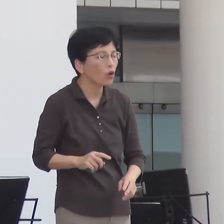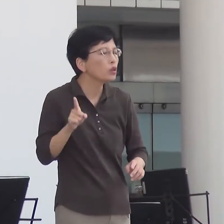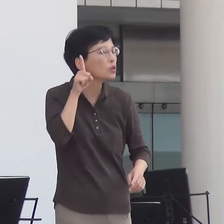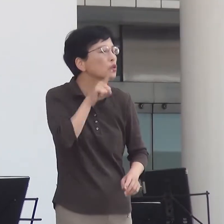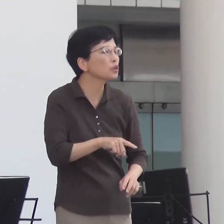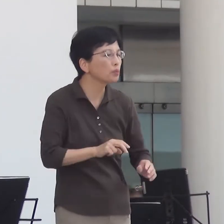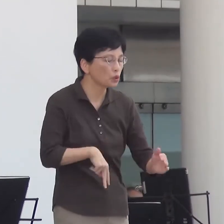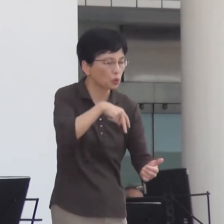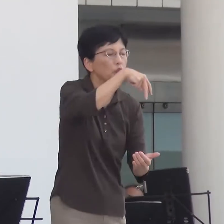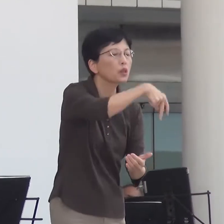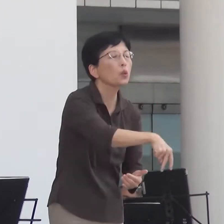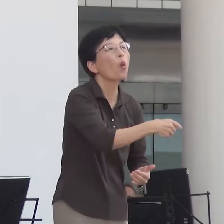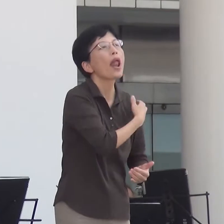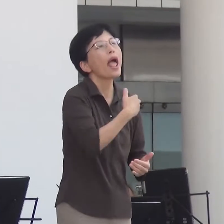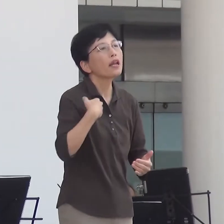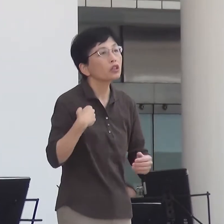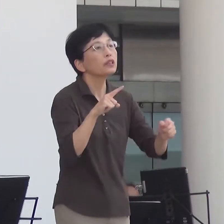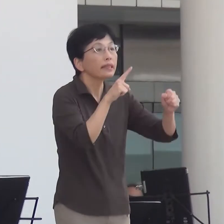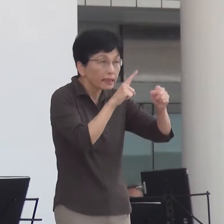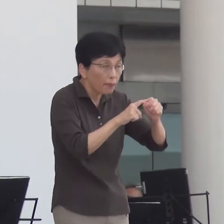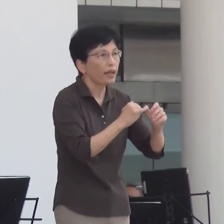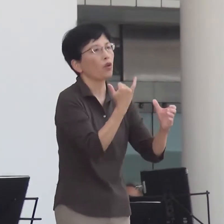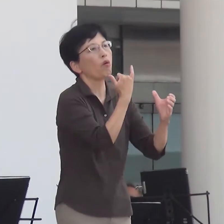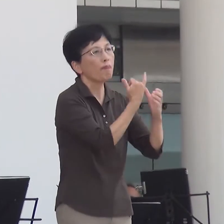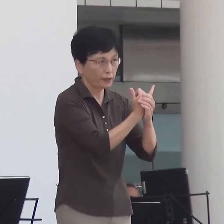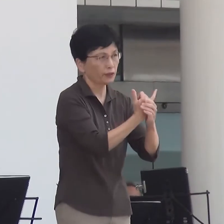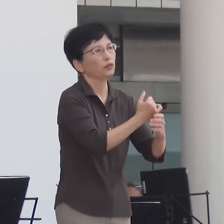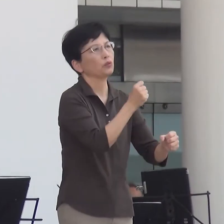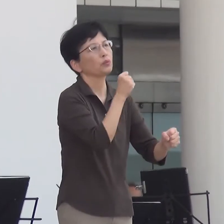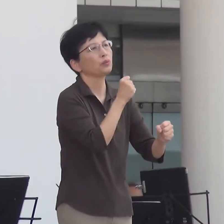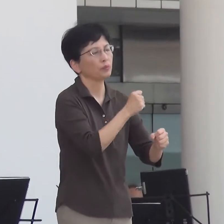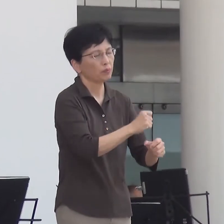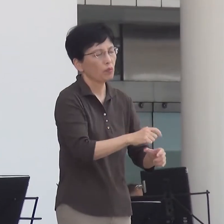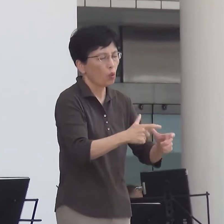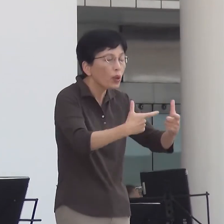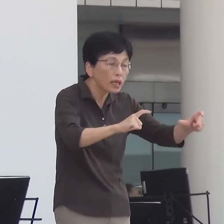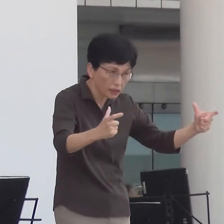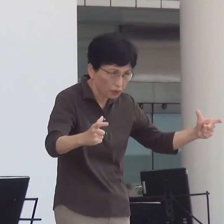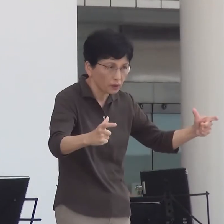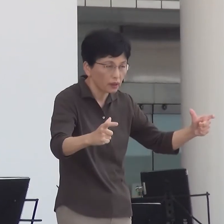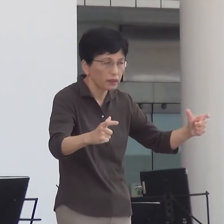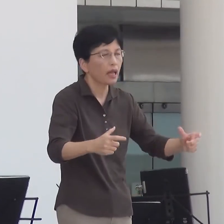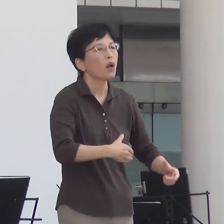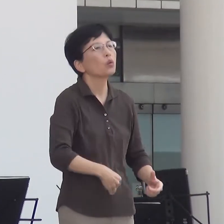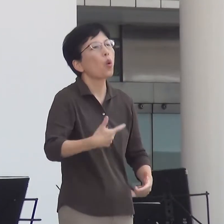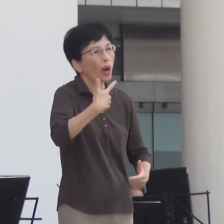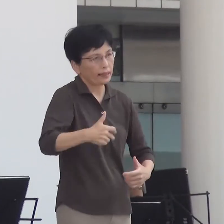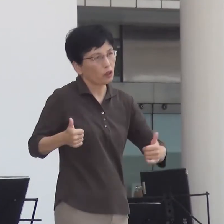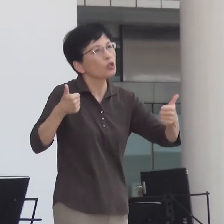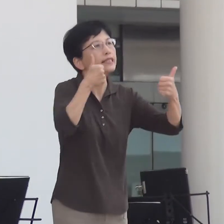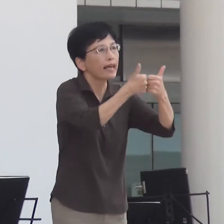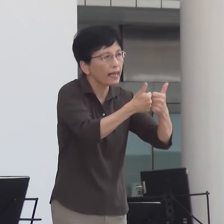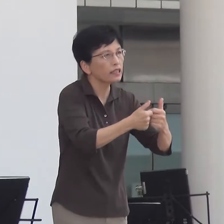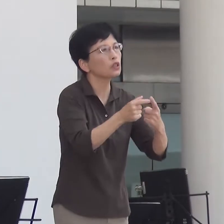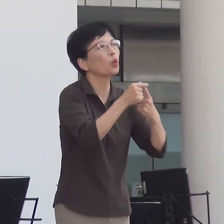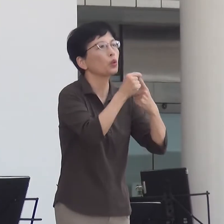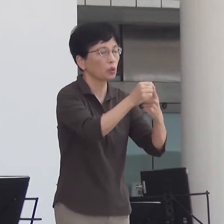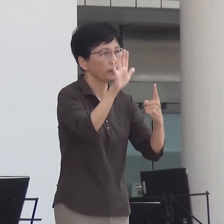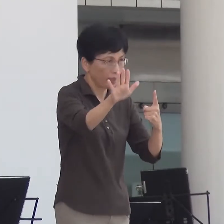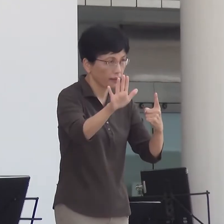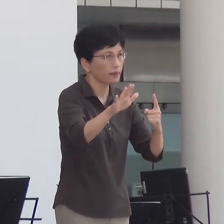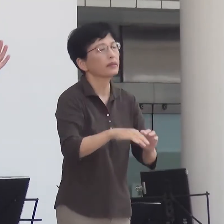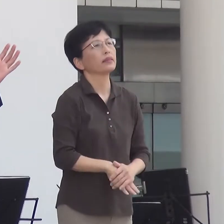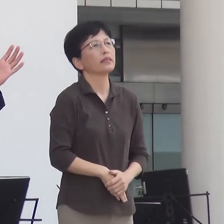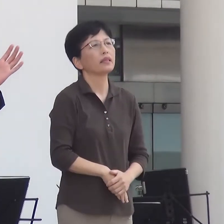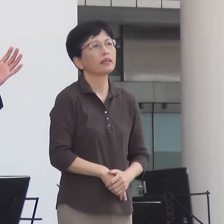ということで、ああいうようなバスをね入れたり、こういうことも福岡市のチャレンジとして行っているわけです。